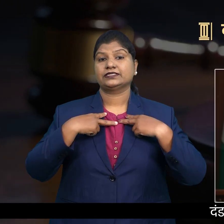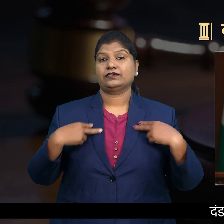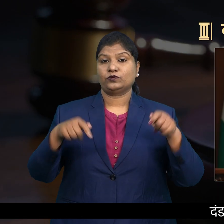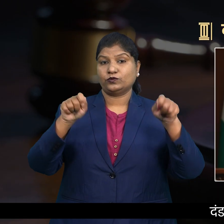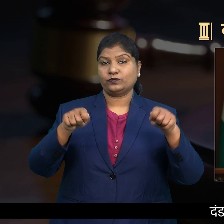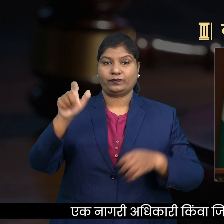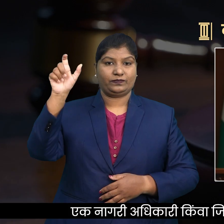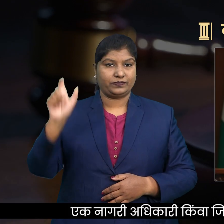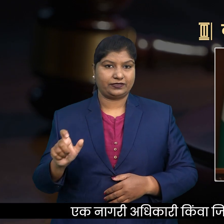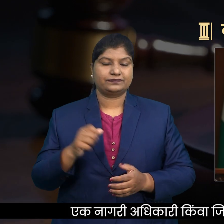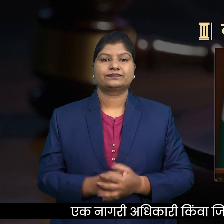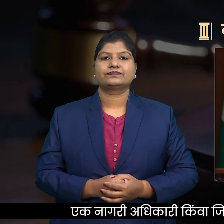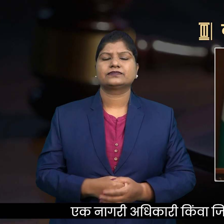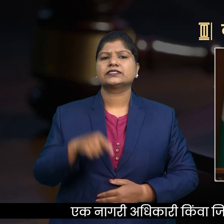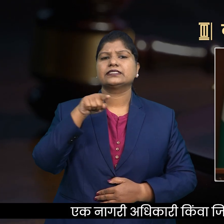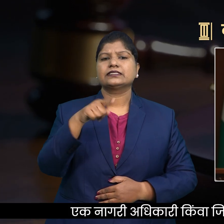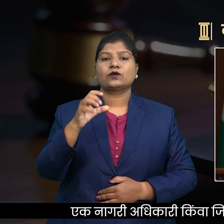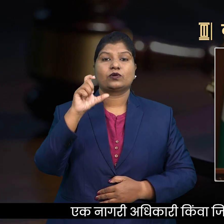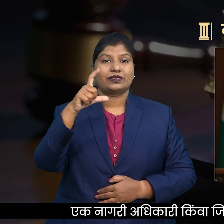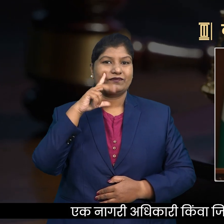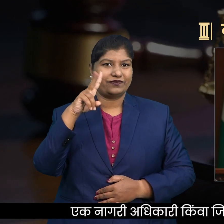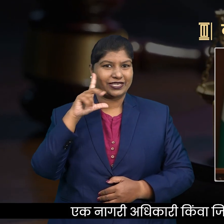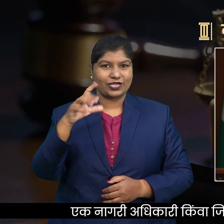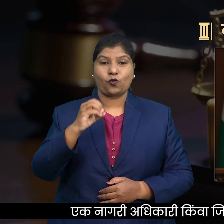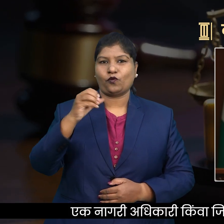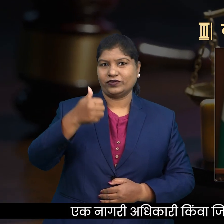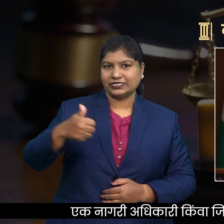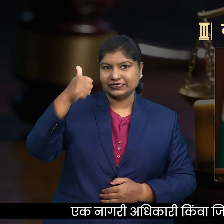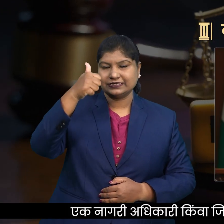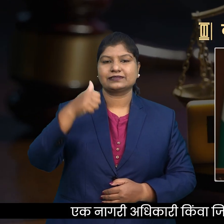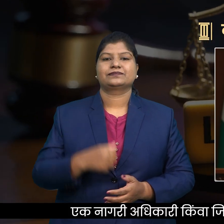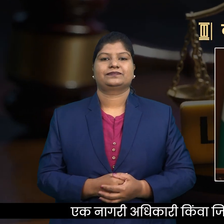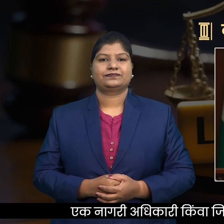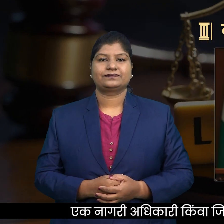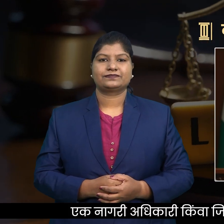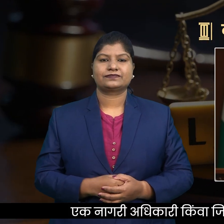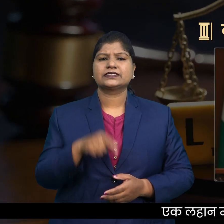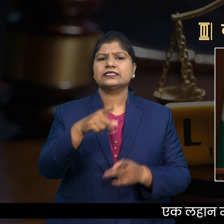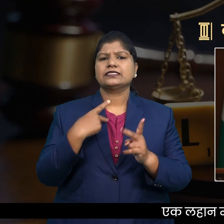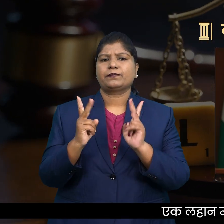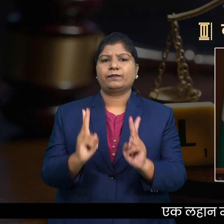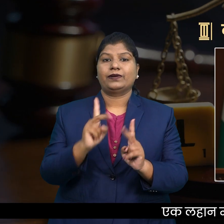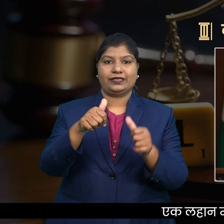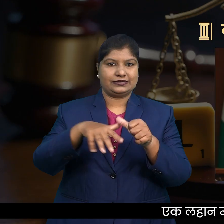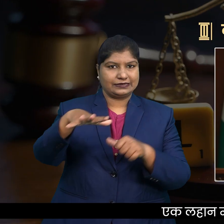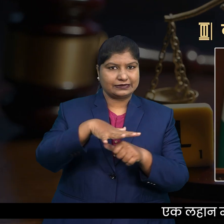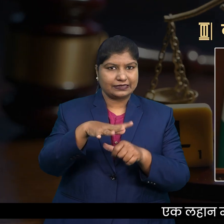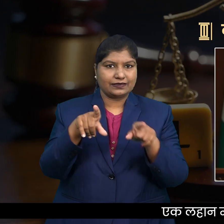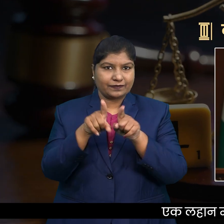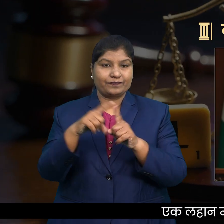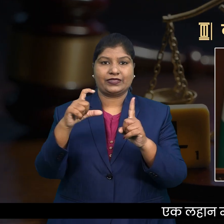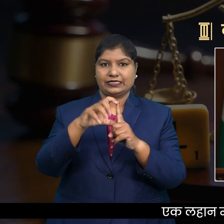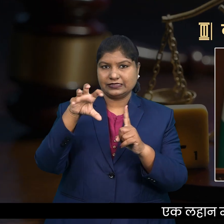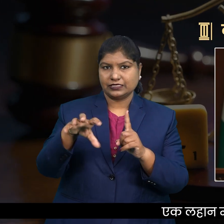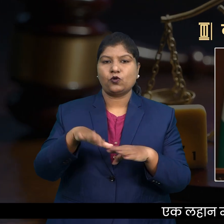दंडाधिकारी एक नागरी अधिकारी किंवा जिल्हा शहर इ सारख्या विशिष्ट भागात एक लहान न्यायिक